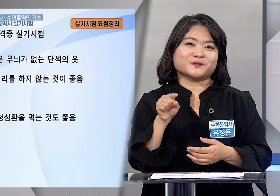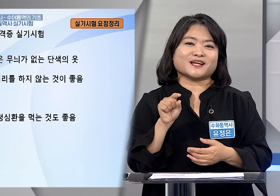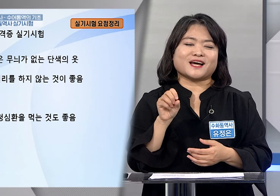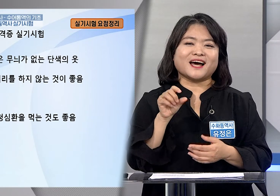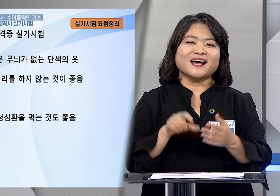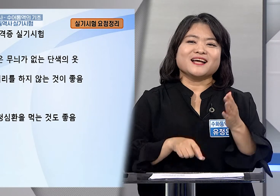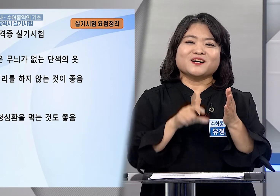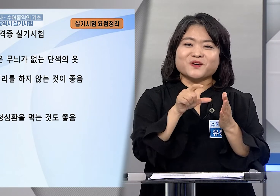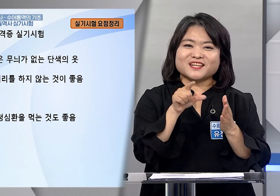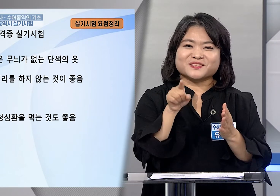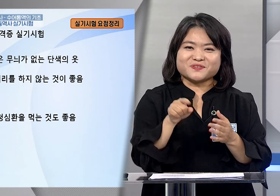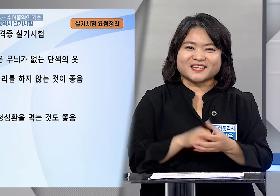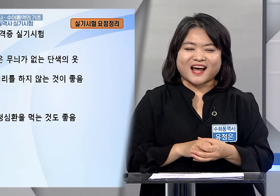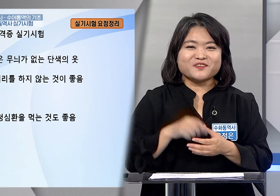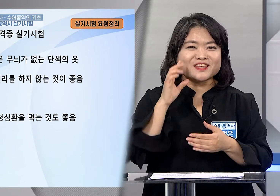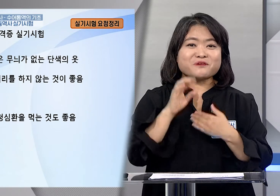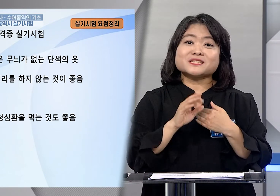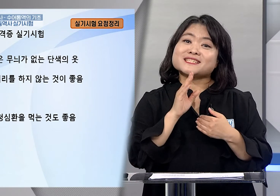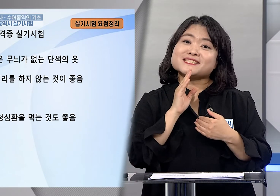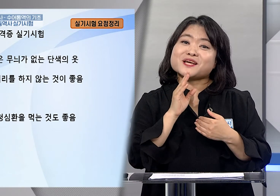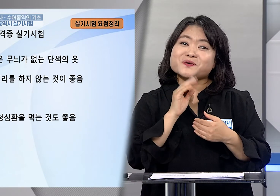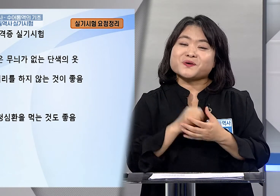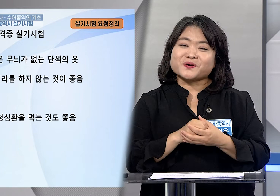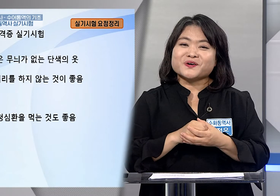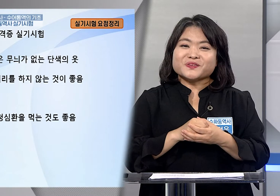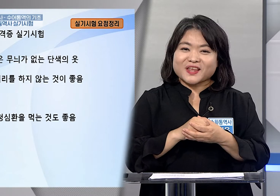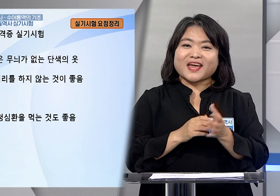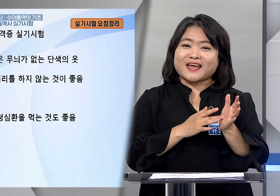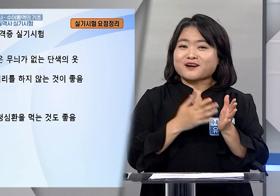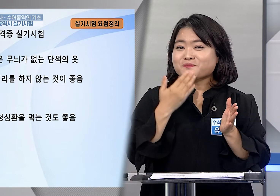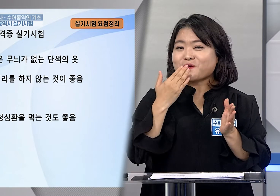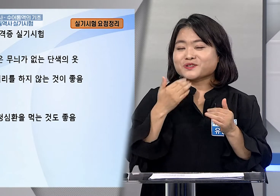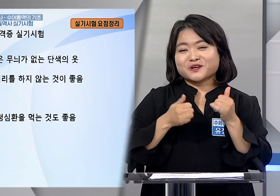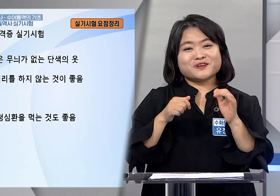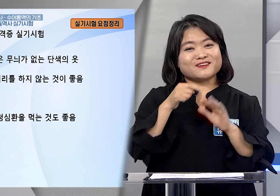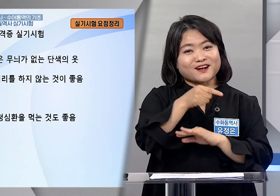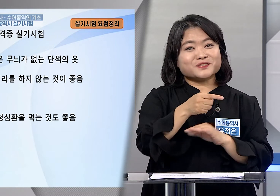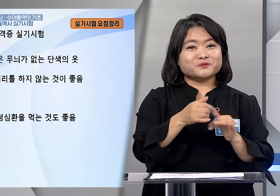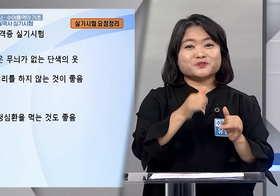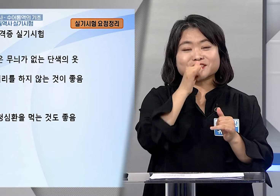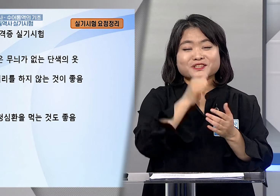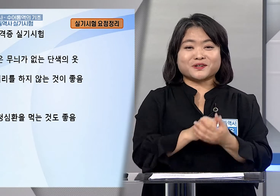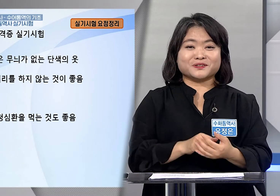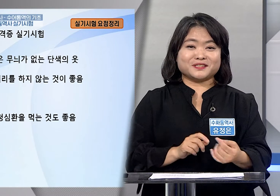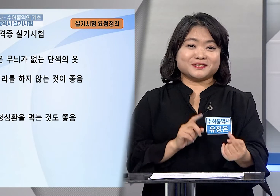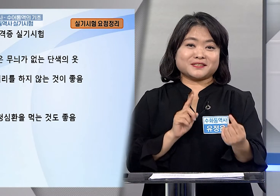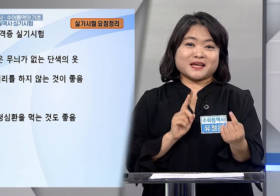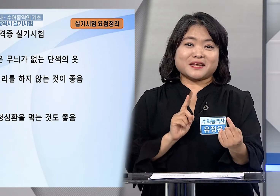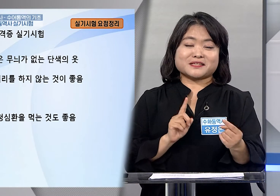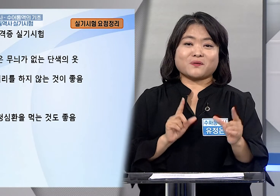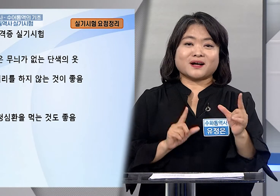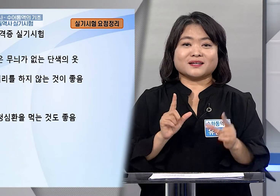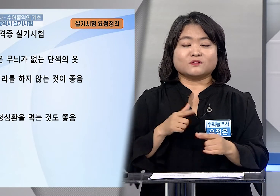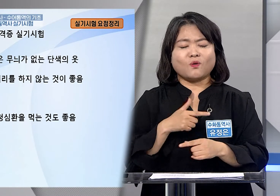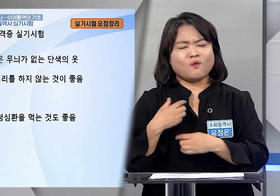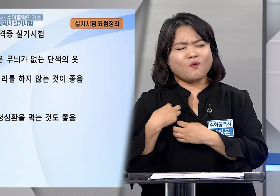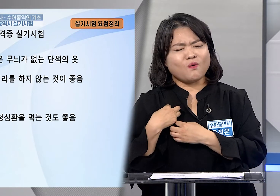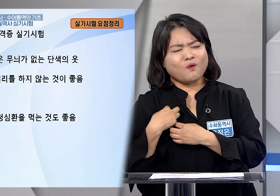제가 올렸습니다. 왜냐하면 실제로 네, 약을 먹고 시험에 들어가신 분도 있어요. 1대1의 상황이